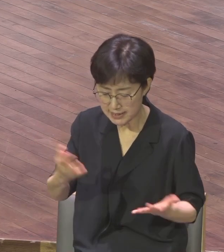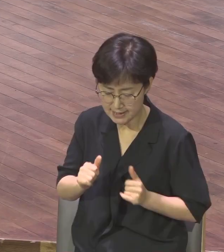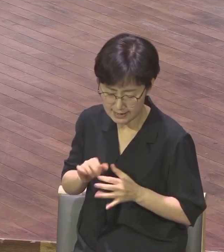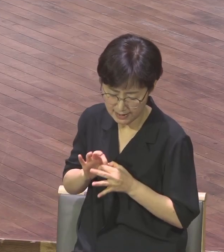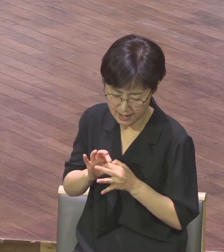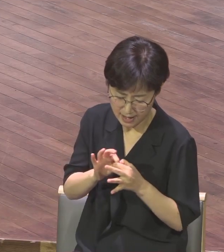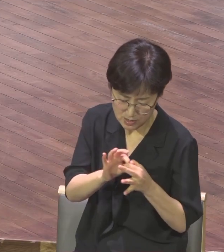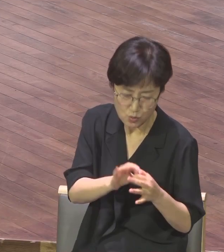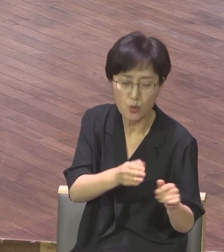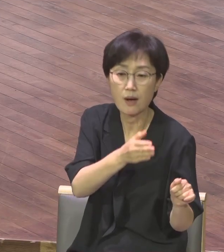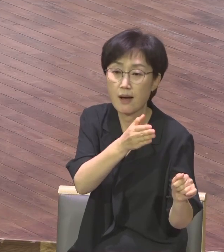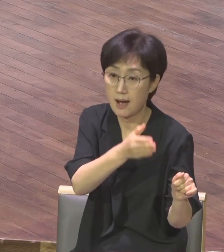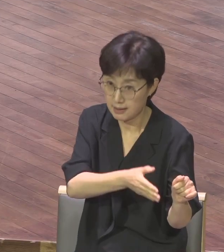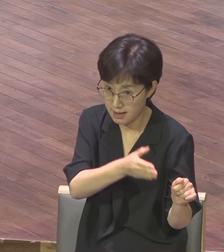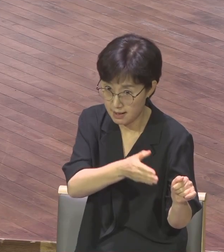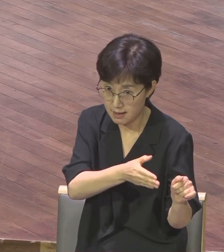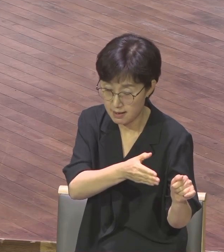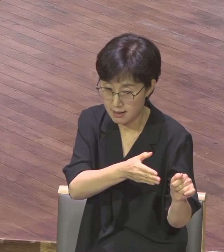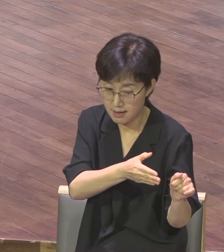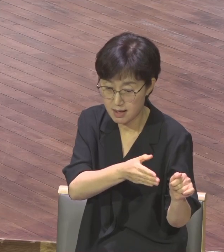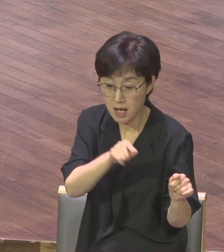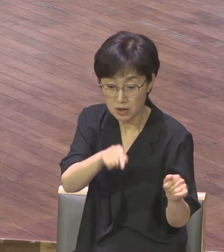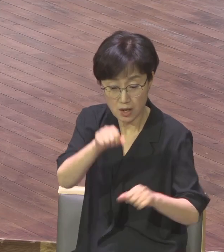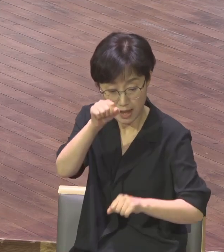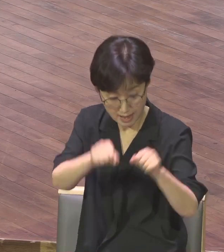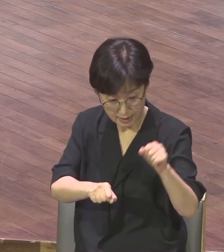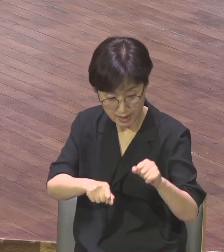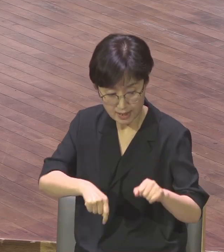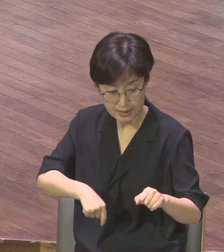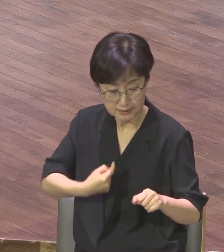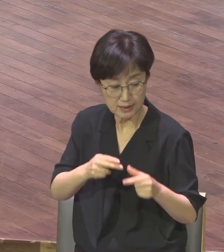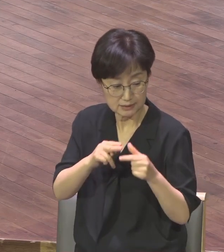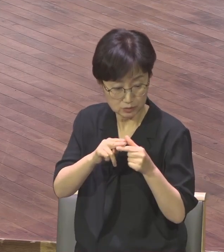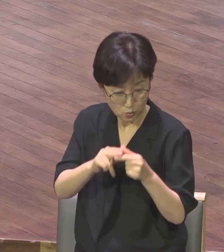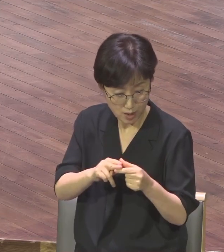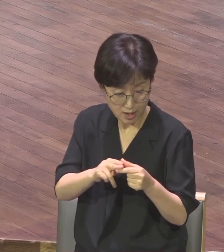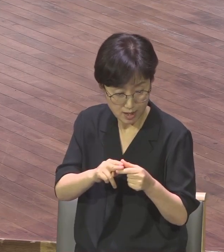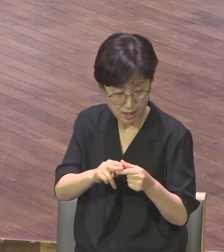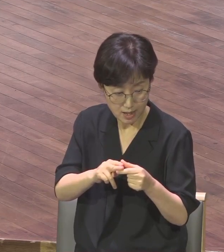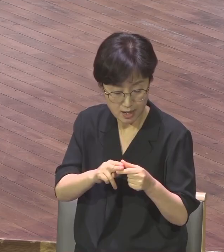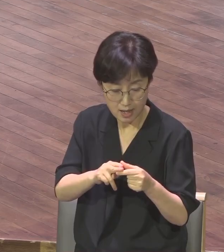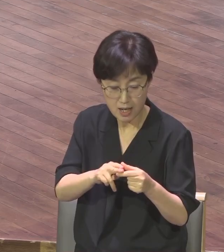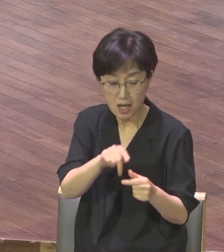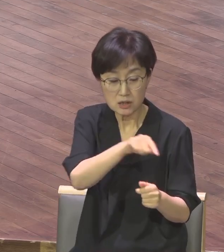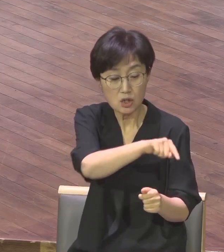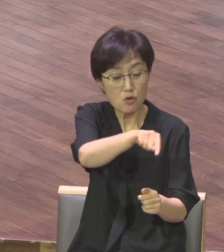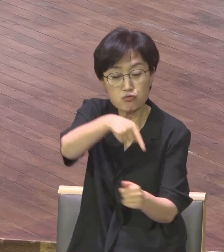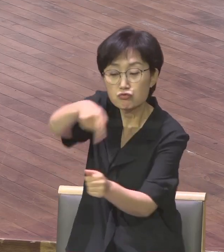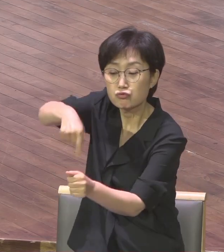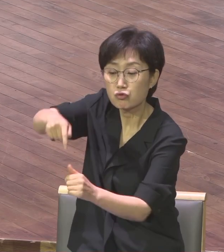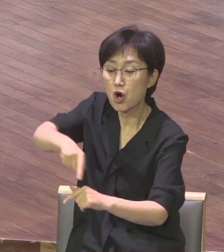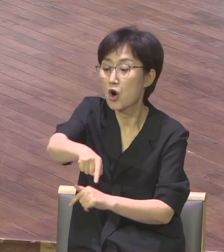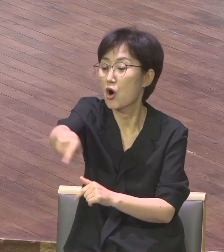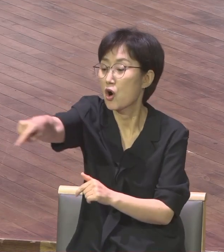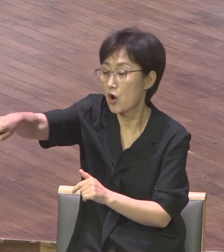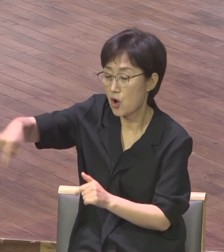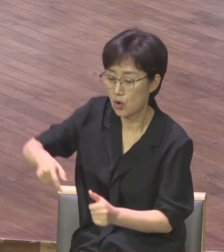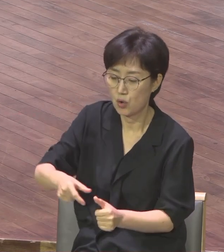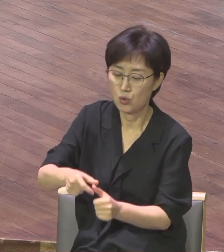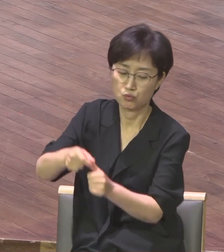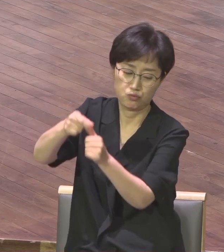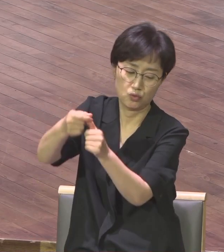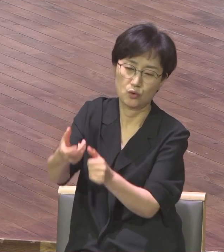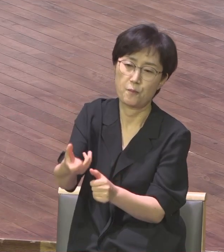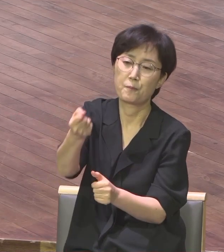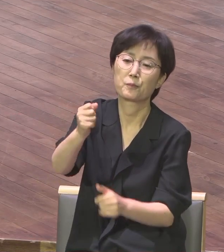계속하라. 이것을 행함으로 너 자신과 내게 듣는 자들이 뭐요?